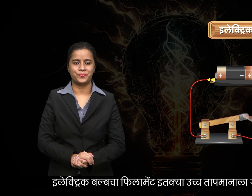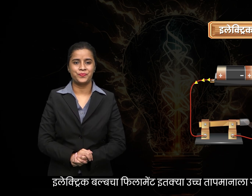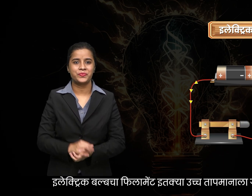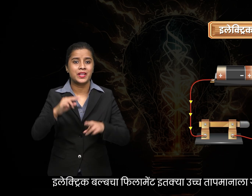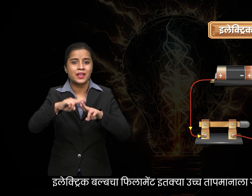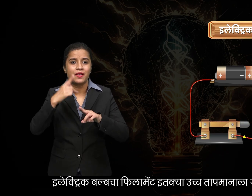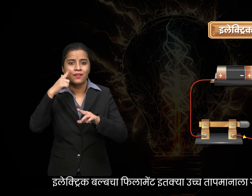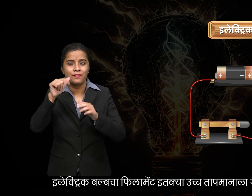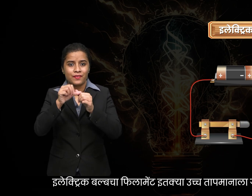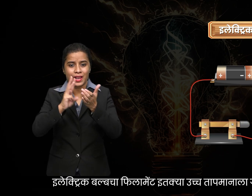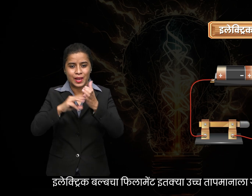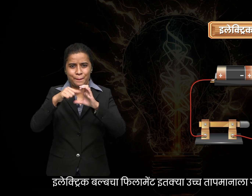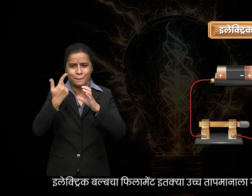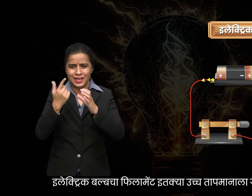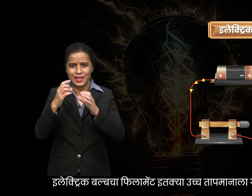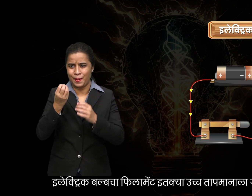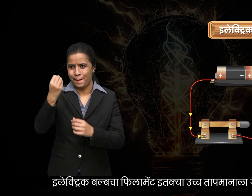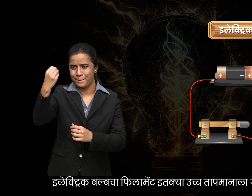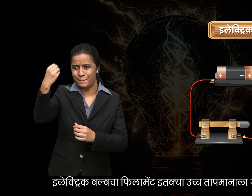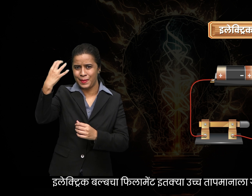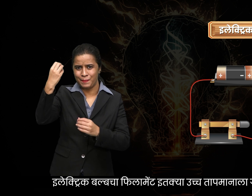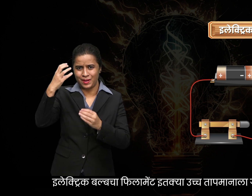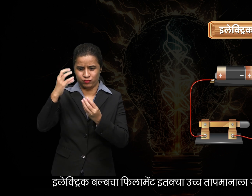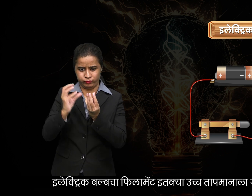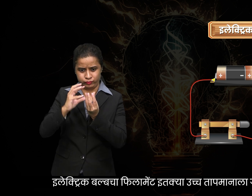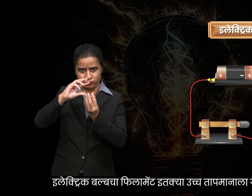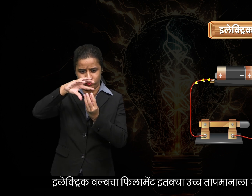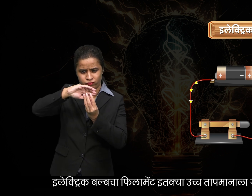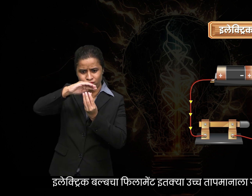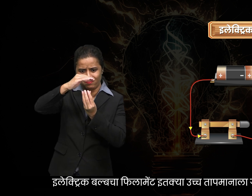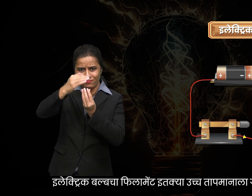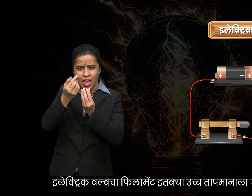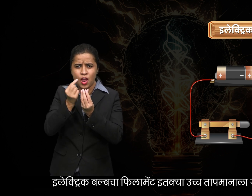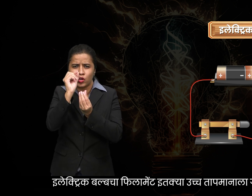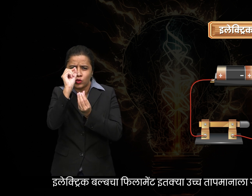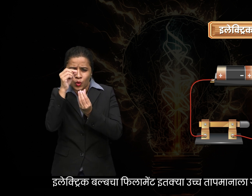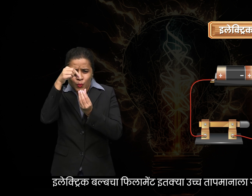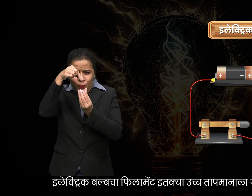इलेक्ट्रिक बल्बच्या फिलामेंट इतक्या उच्च तापमानाला गरम होतो की